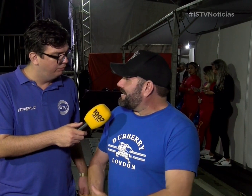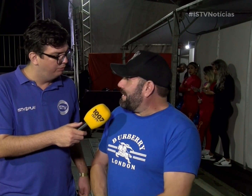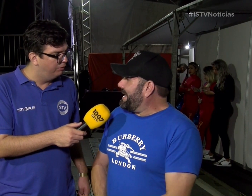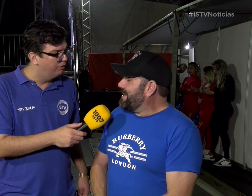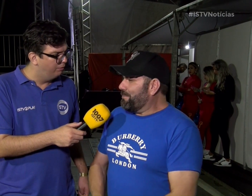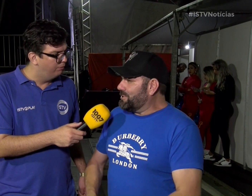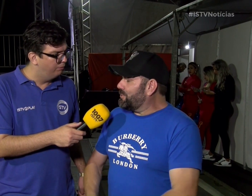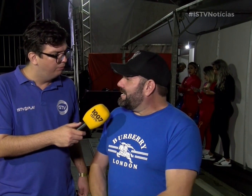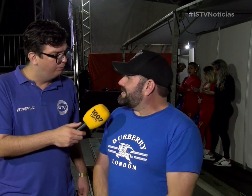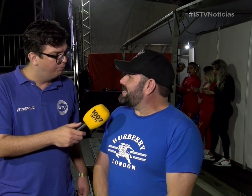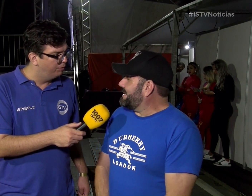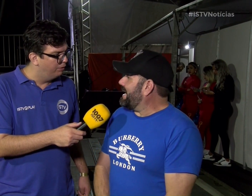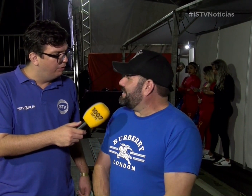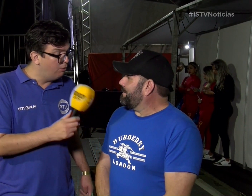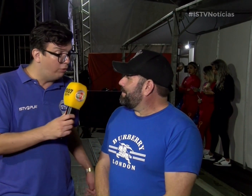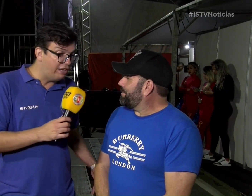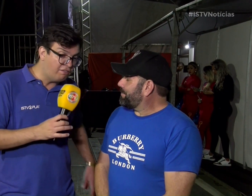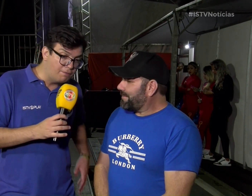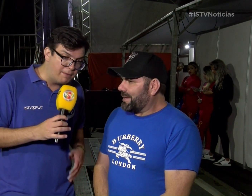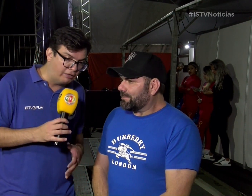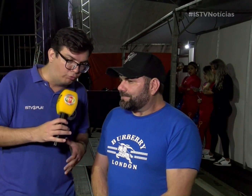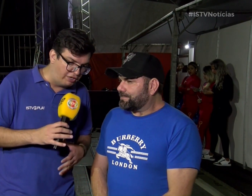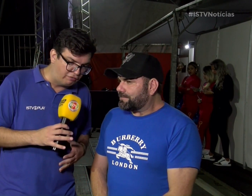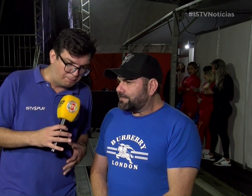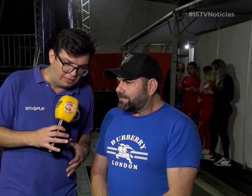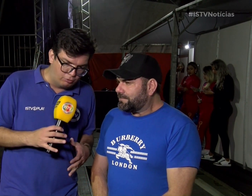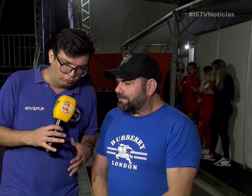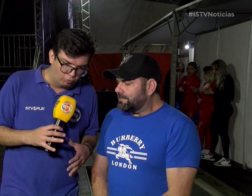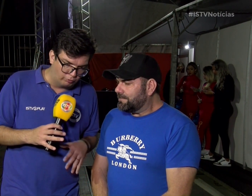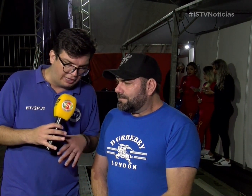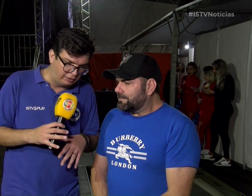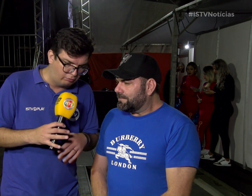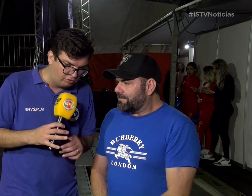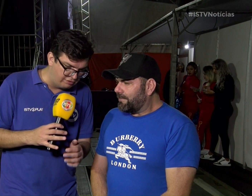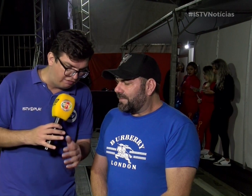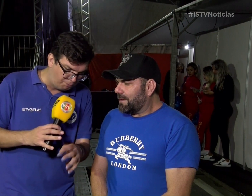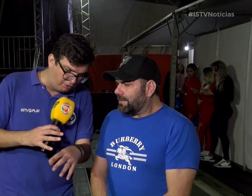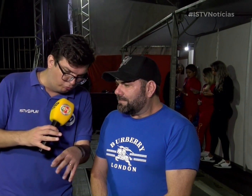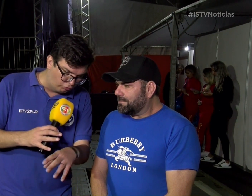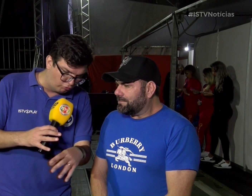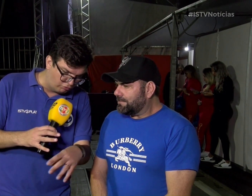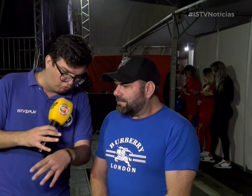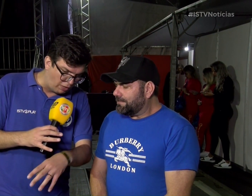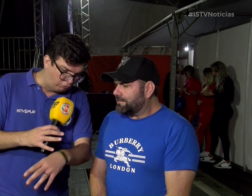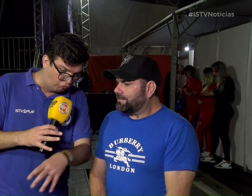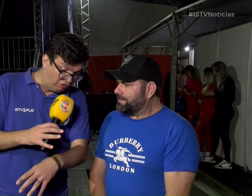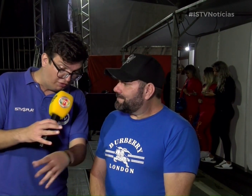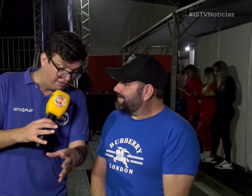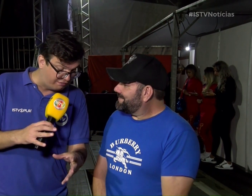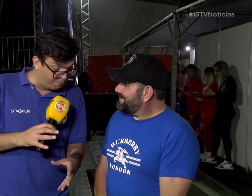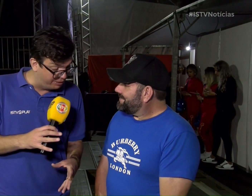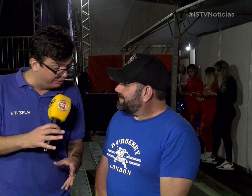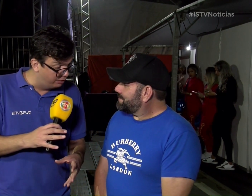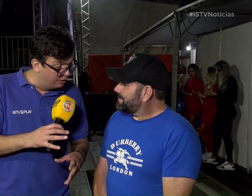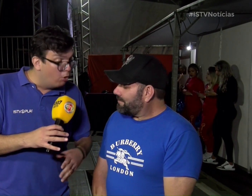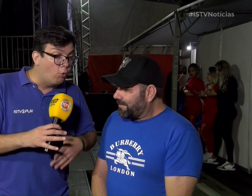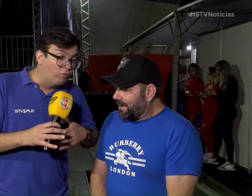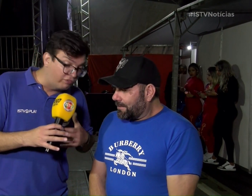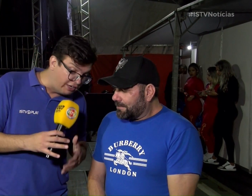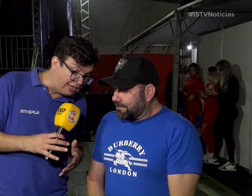também, né? Muitos turistas na cidade. E o crescimento nesse período, né? Desse período dos dois finais de semana, você que é